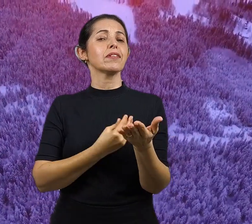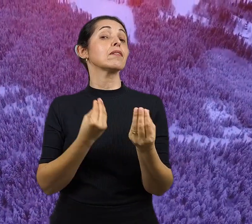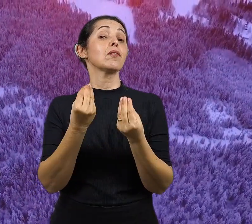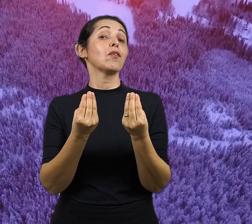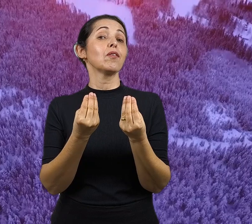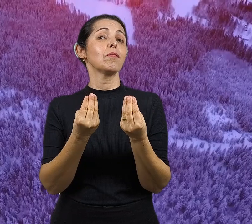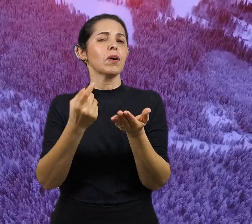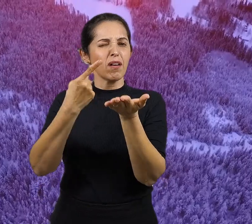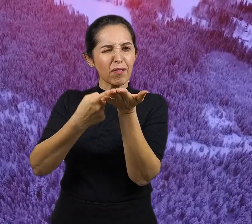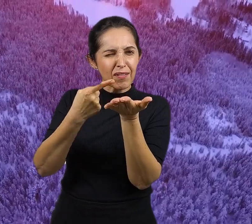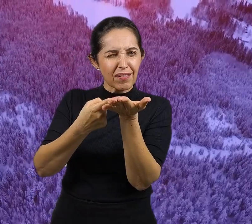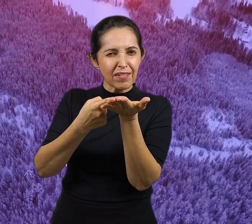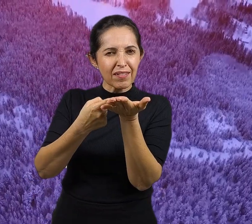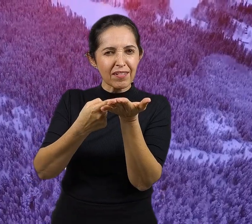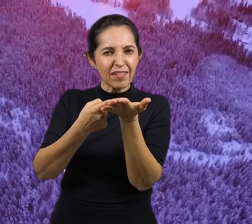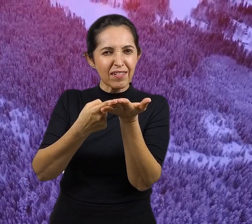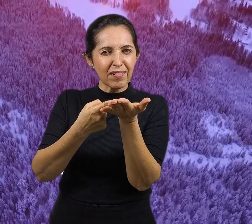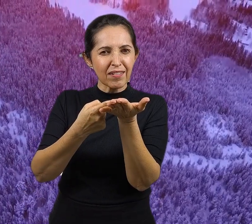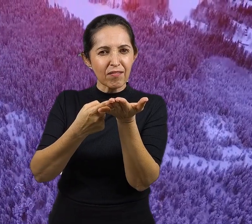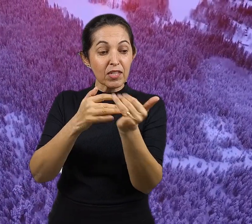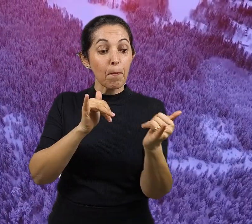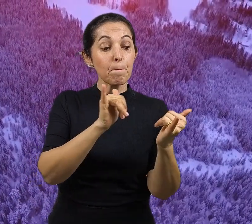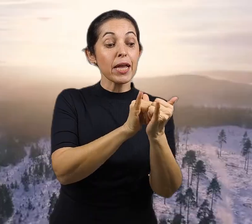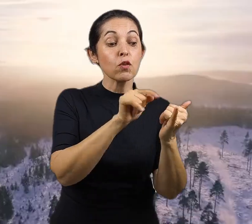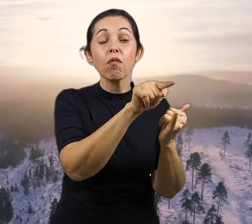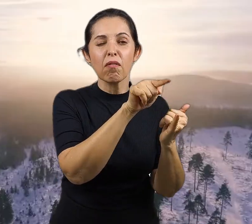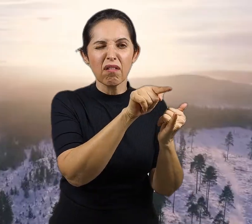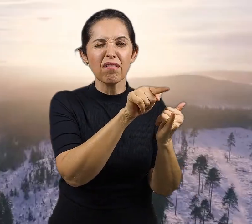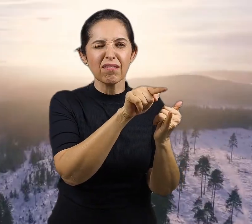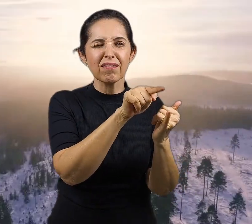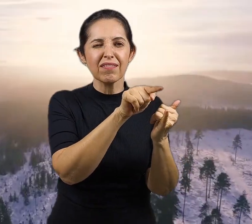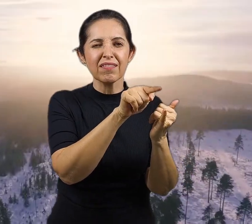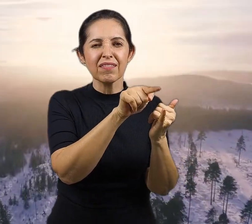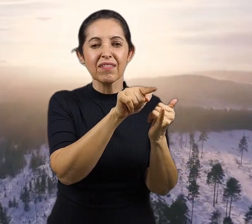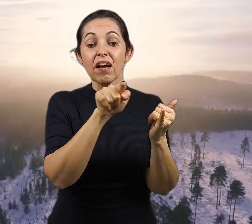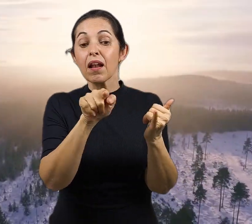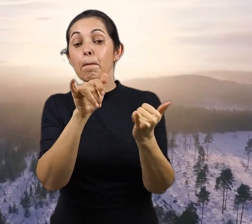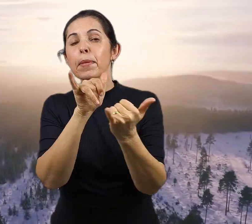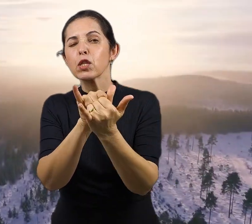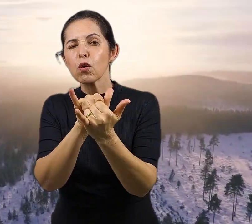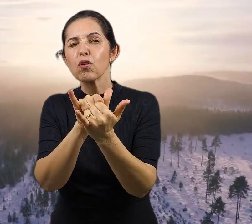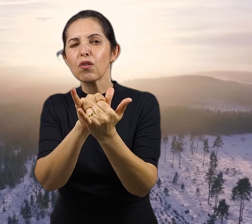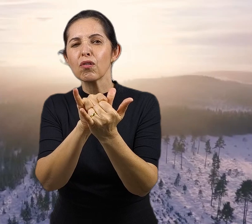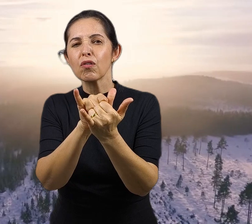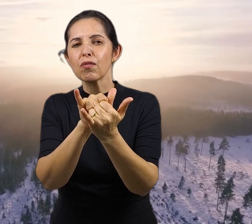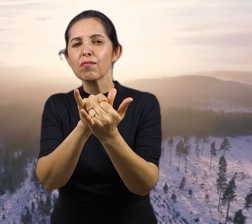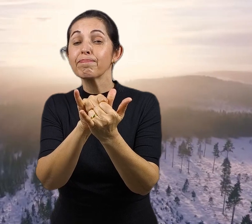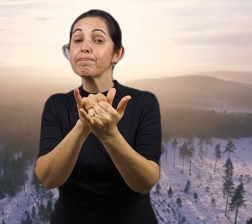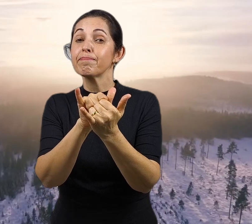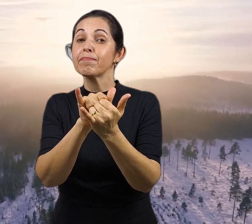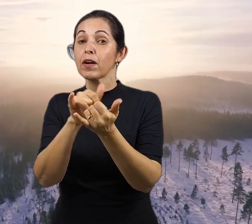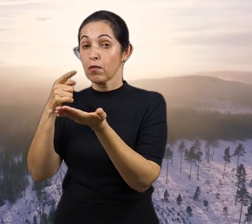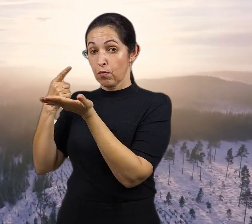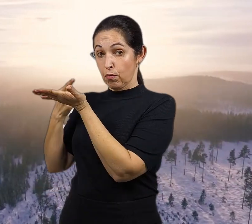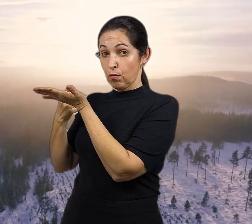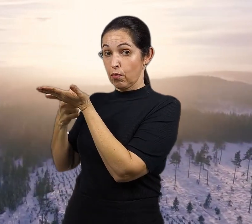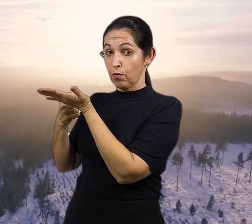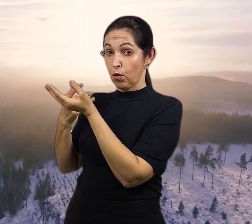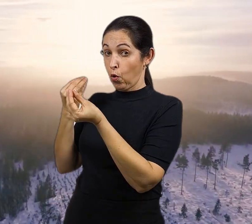aquele irmão? Você já perdoou aquela irmã? Você já está acertado com Deus? Como é que está o seu testemunho aí fora? Como é que